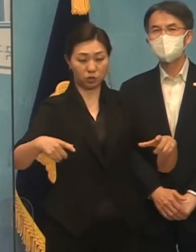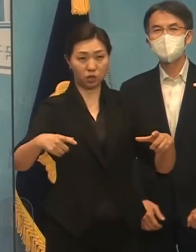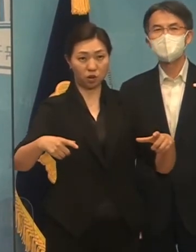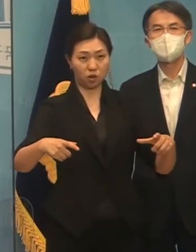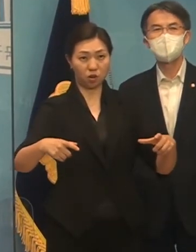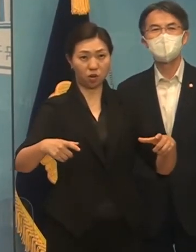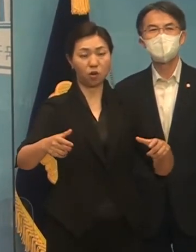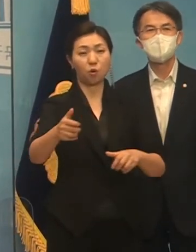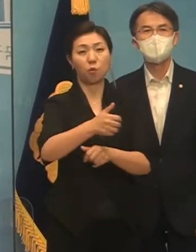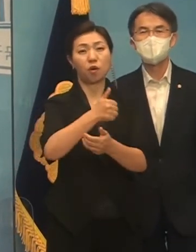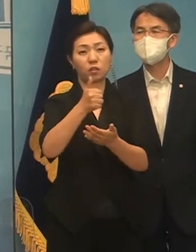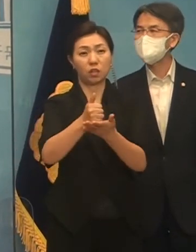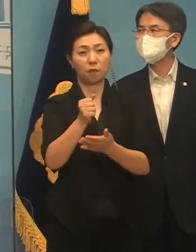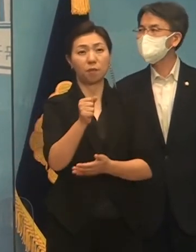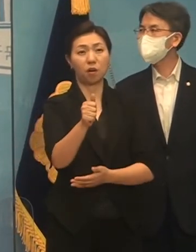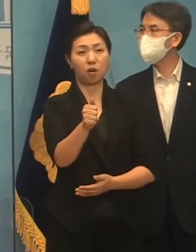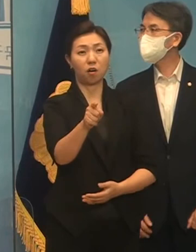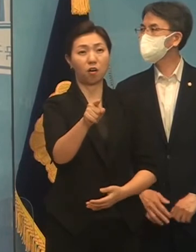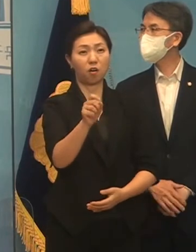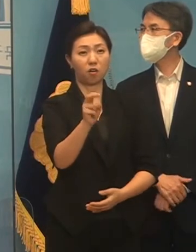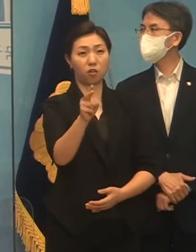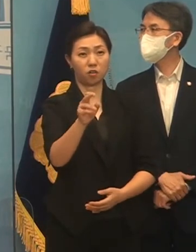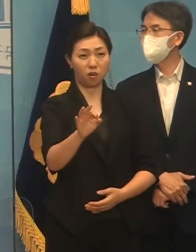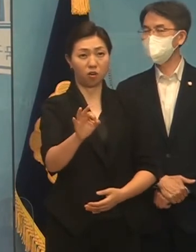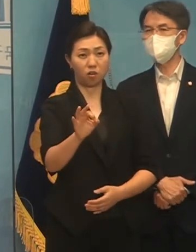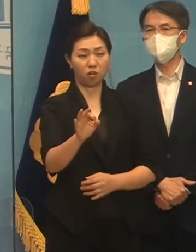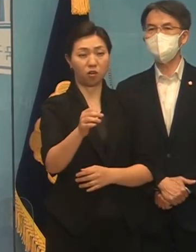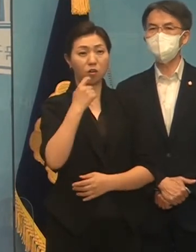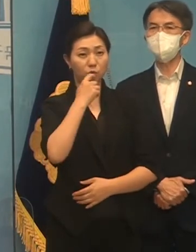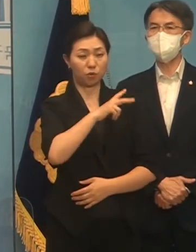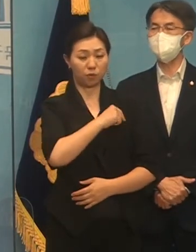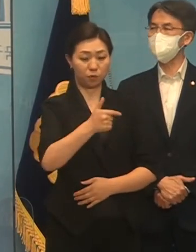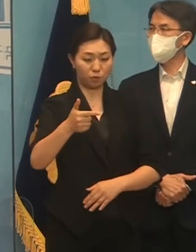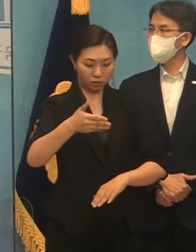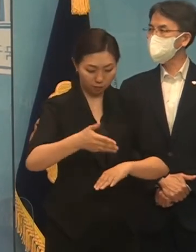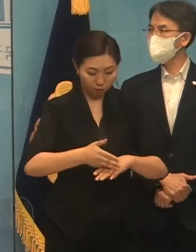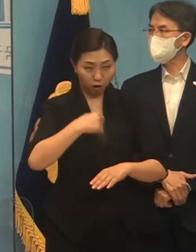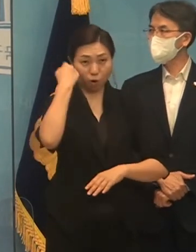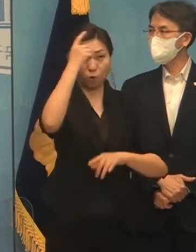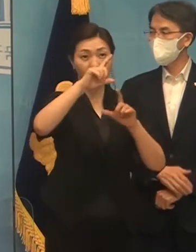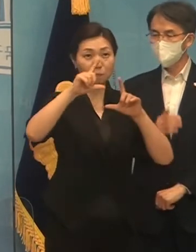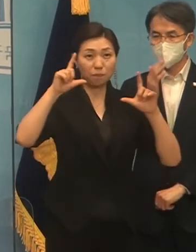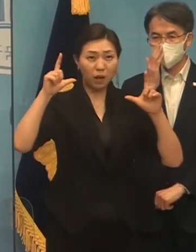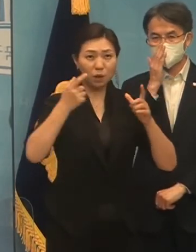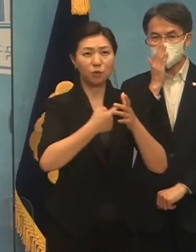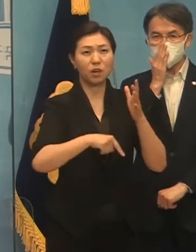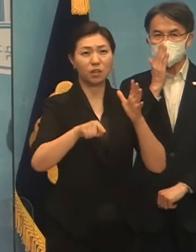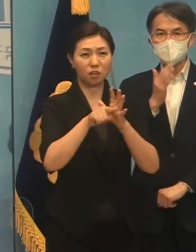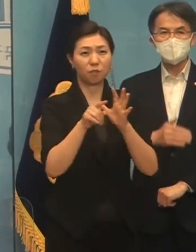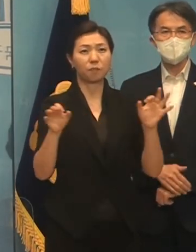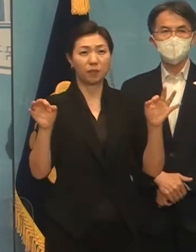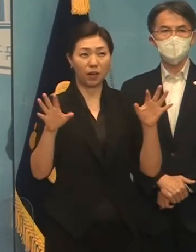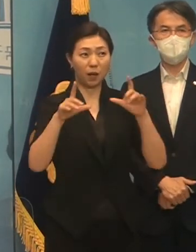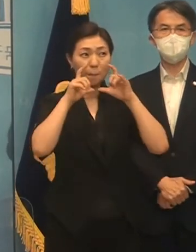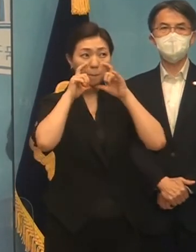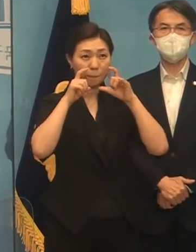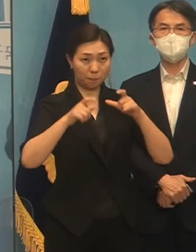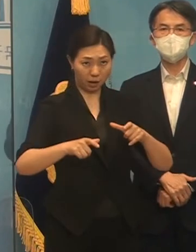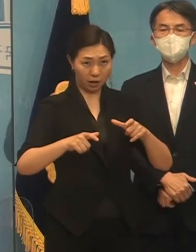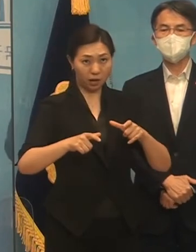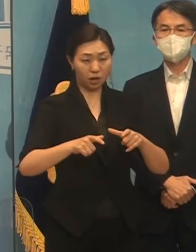허영 위원장님 진심으로 감사드립니다. 제가 좀 얼굴을 알려야 되기 때문에 잠깐만 마스크를 좀 벗겠습니다.